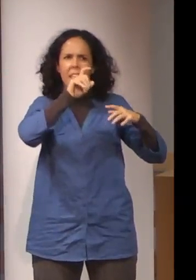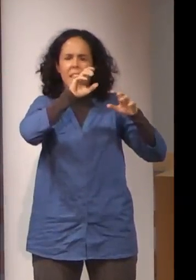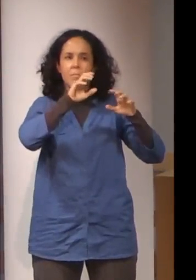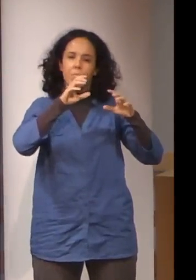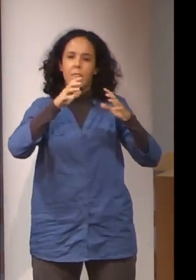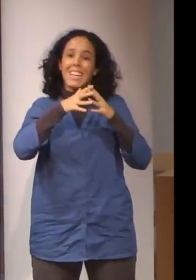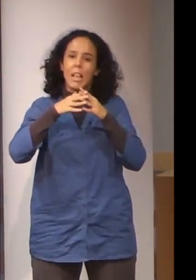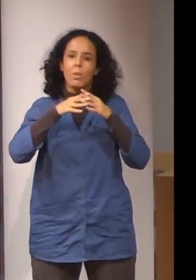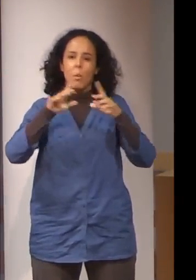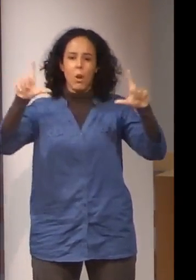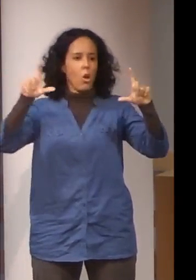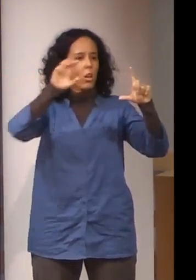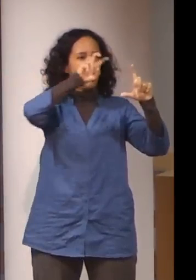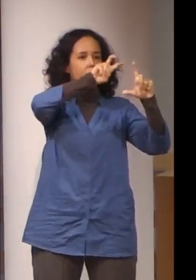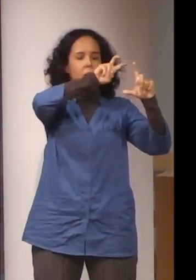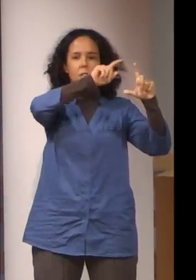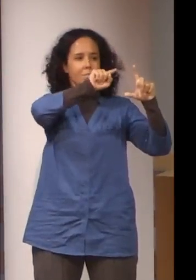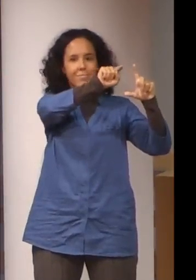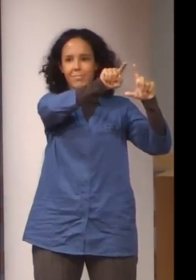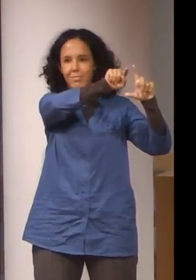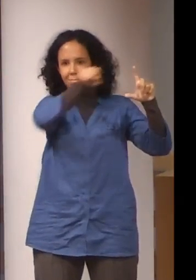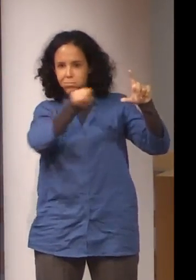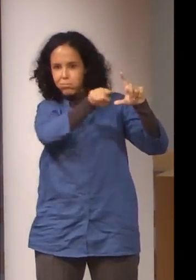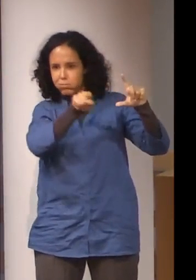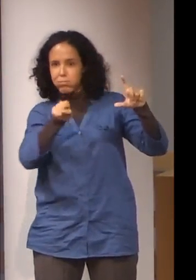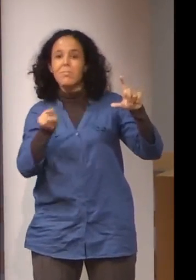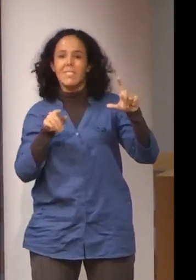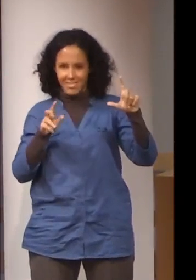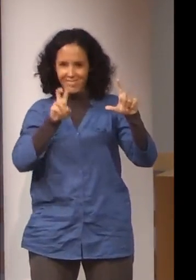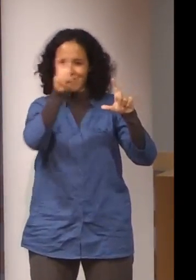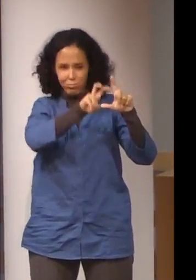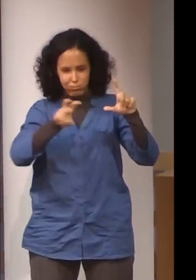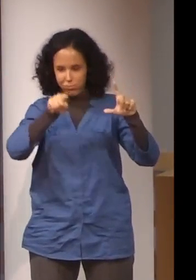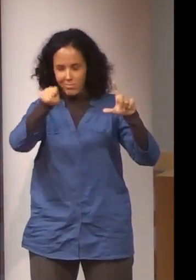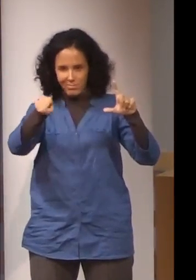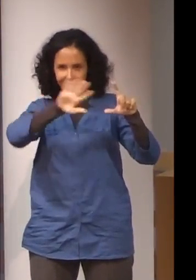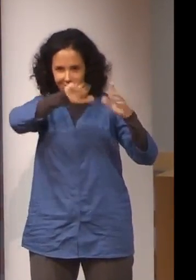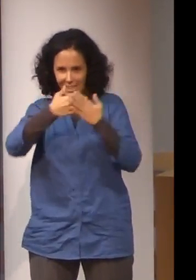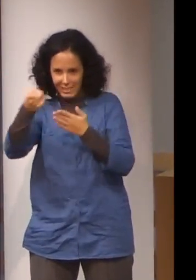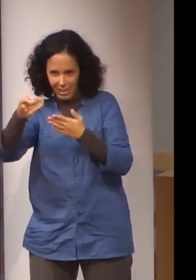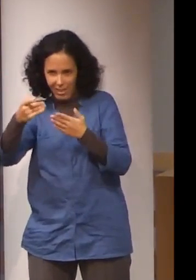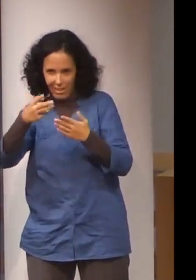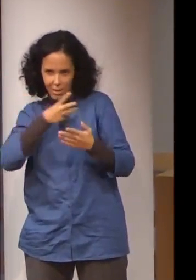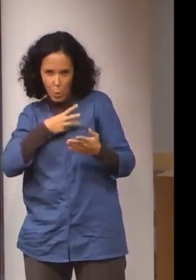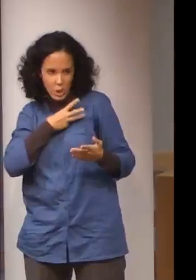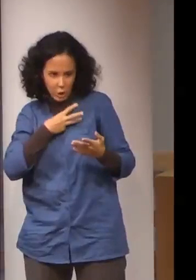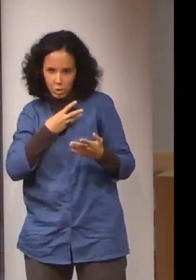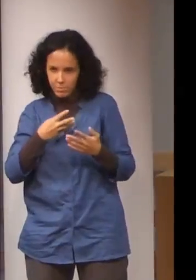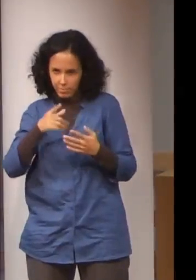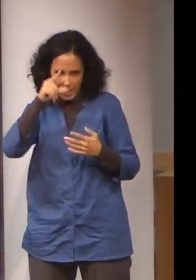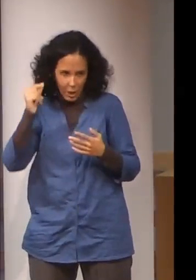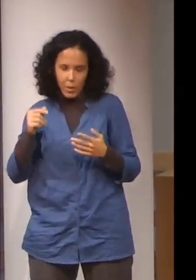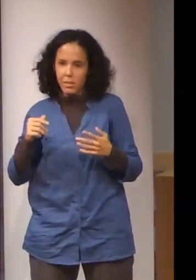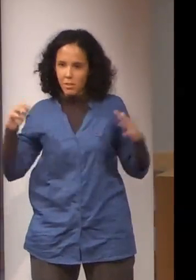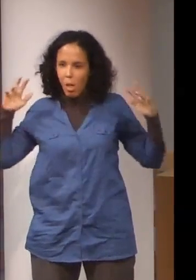donde además acudían multitud de personas sordociegas. Se desplazaban de diferentes puntos